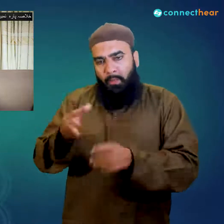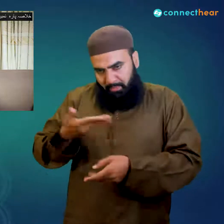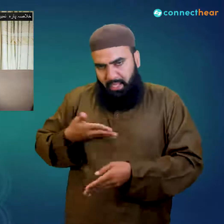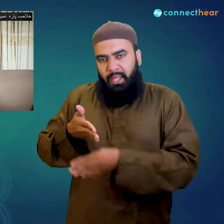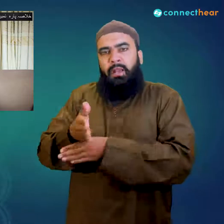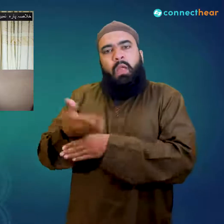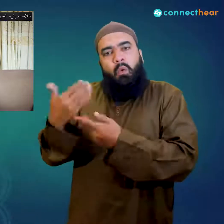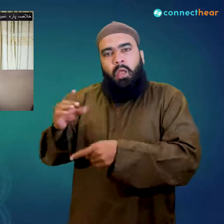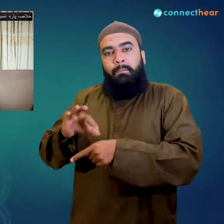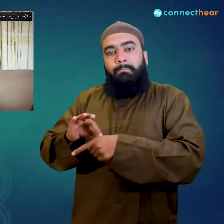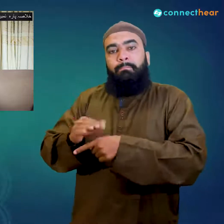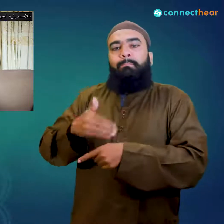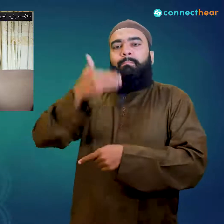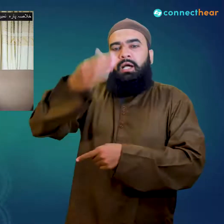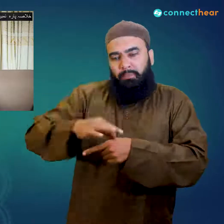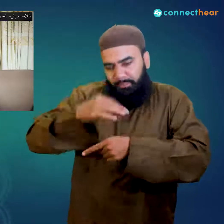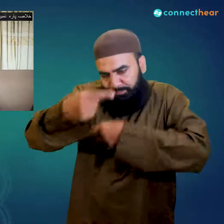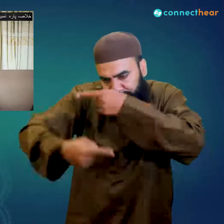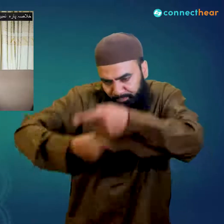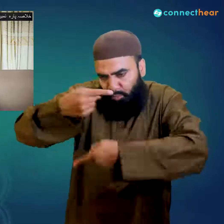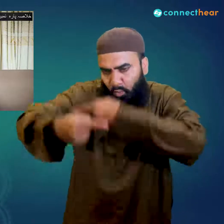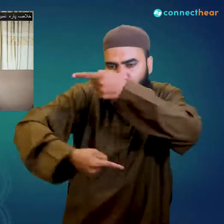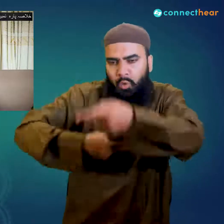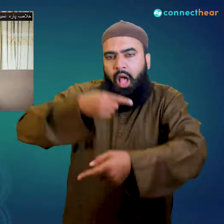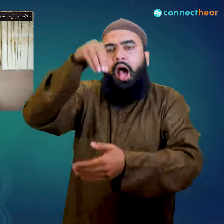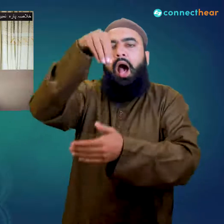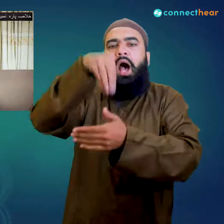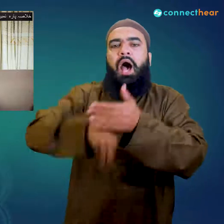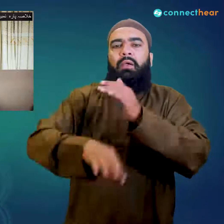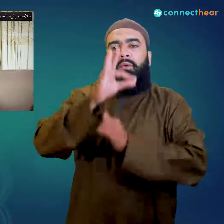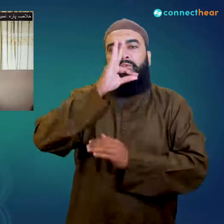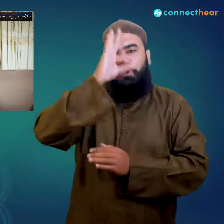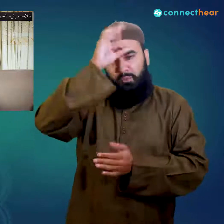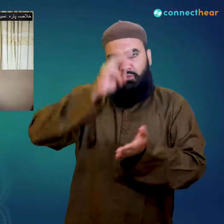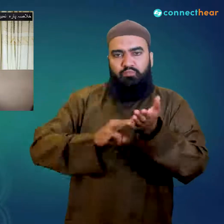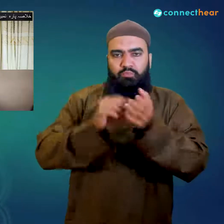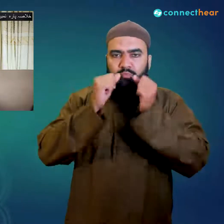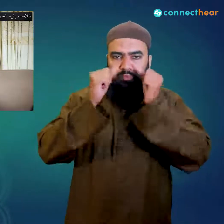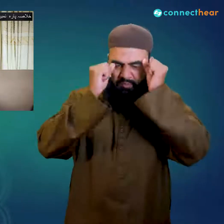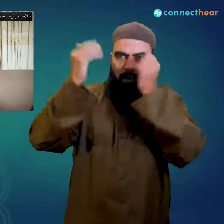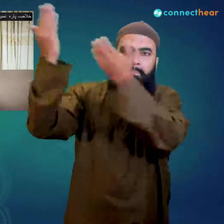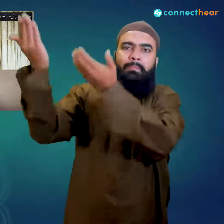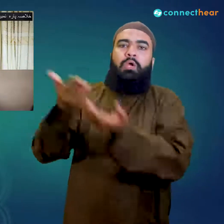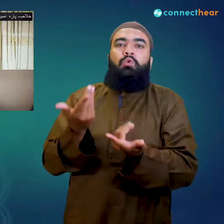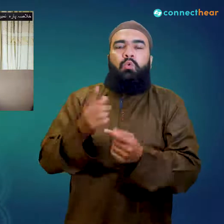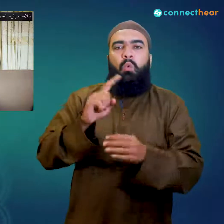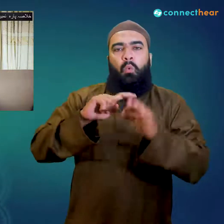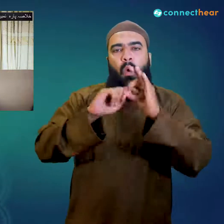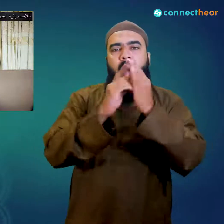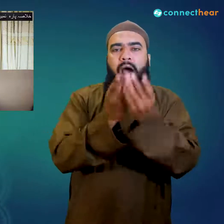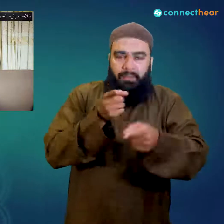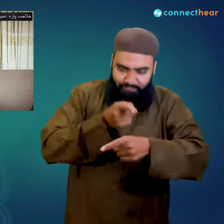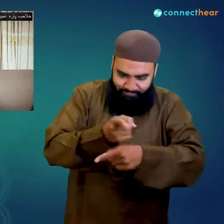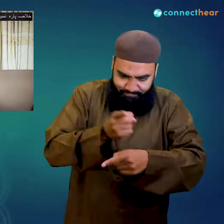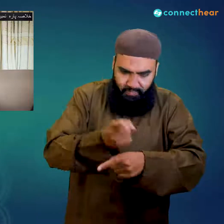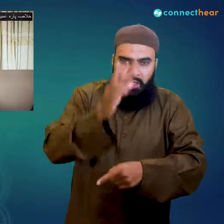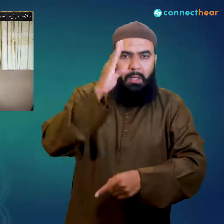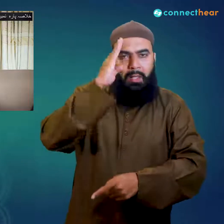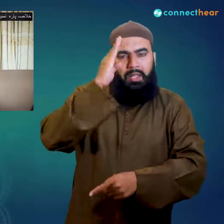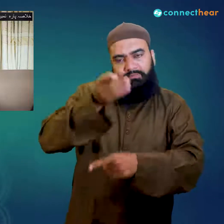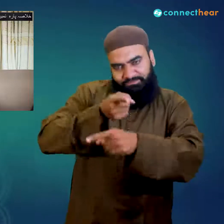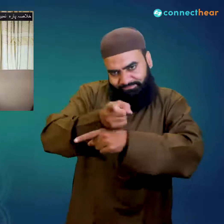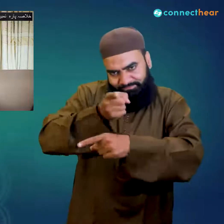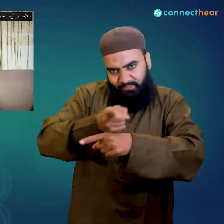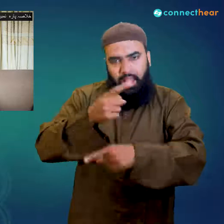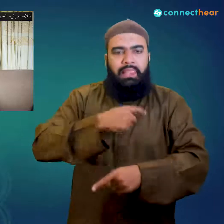ان کے درمیان میں ایک رسول کو مبعوث فرمائیے کہ جو آپ کی آیات کی تلاوت کرے، کتاب اور حکمت کی